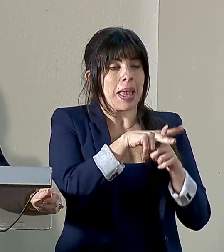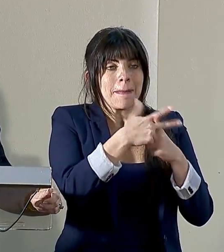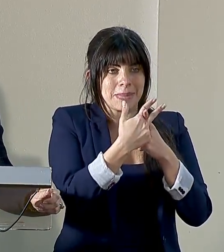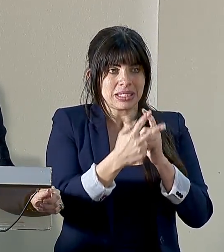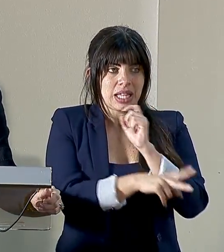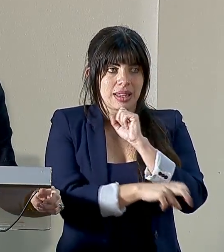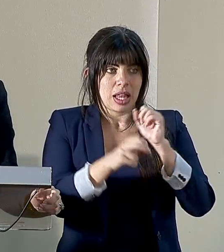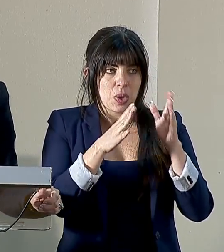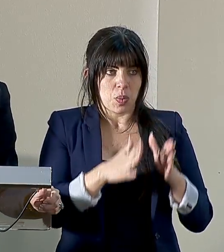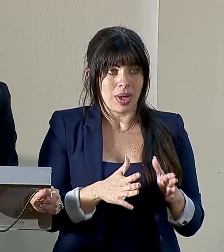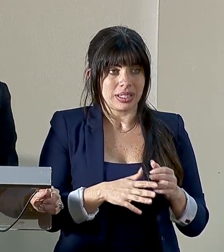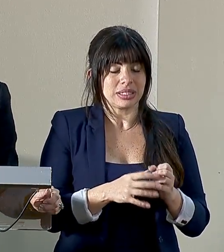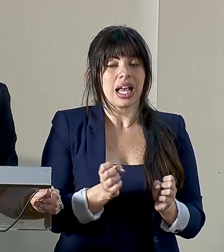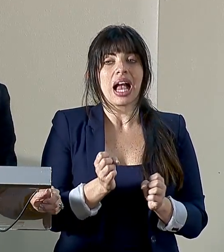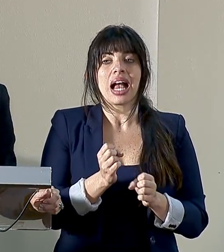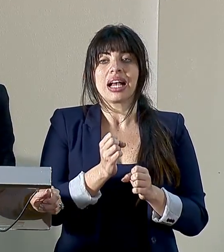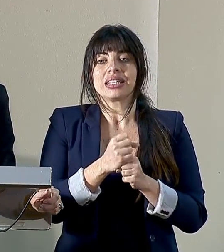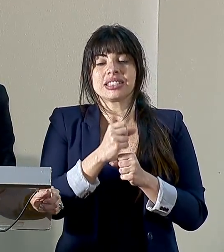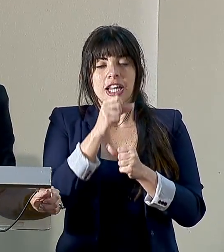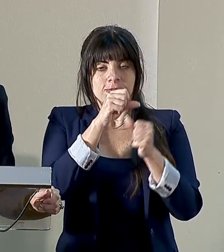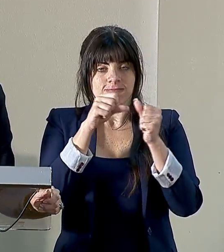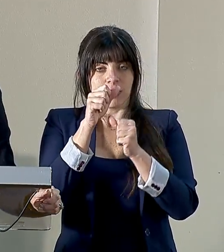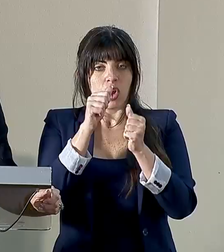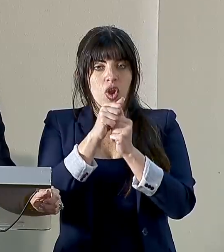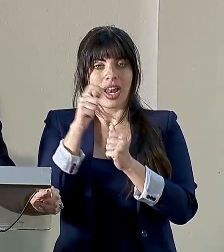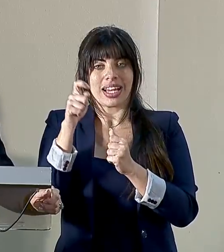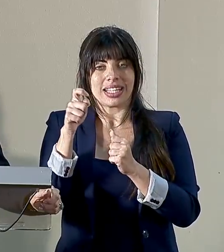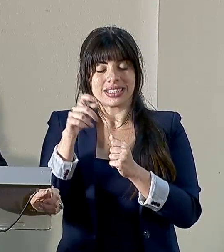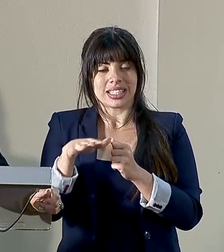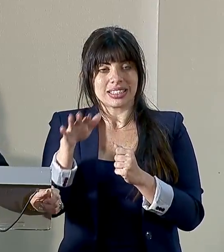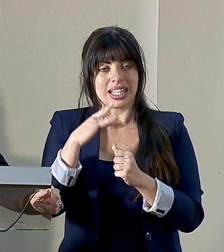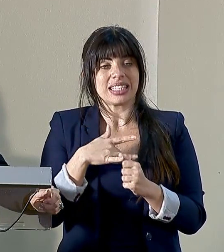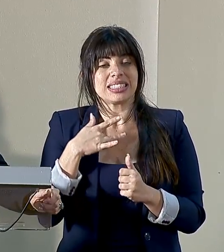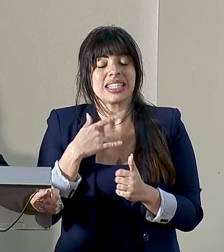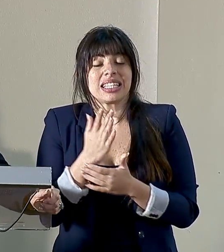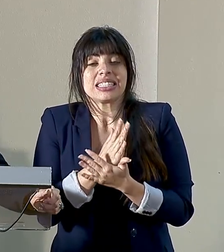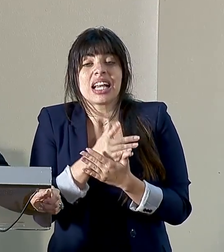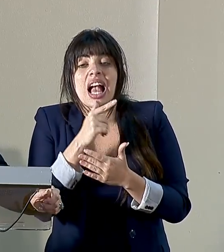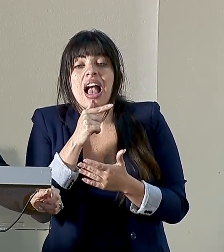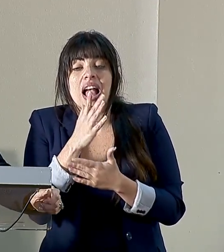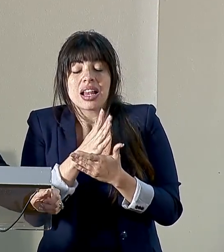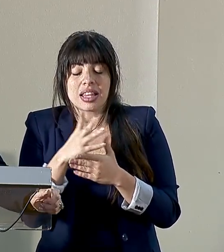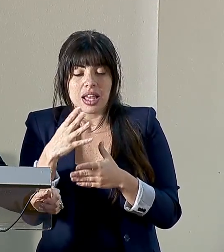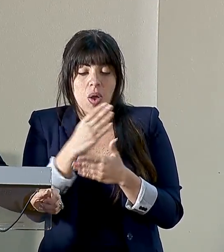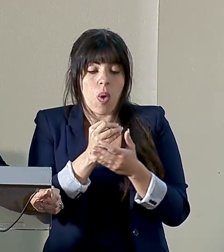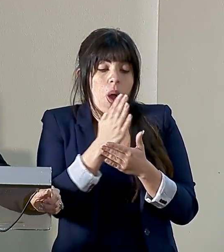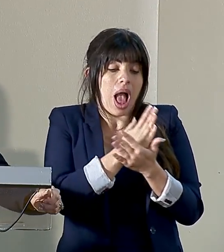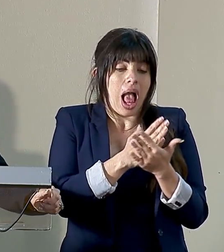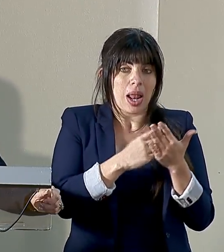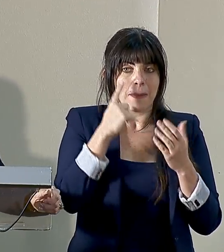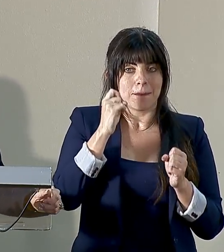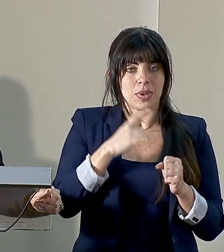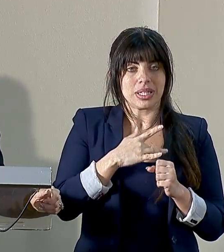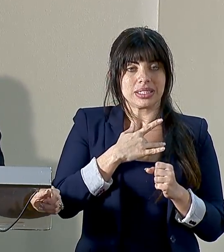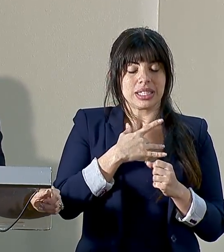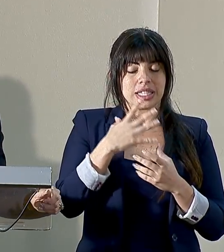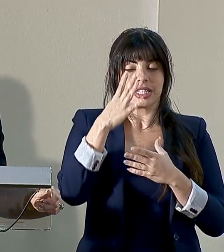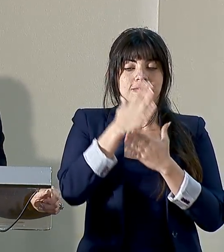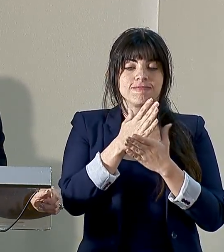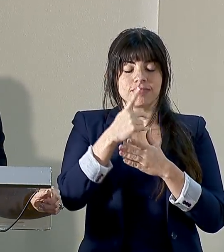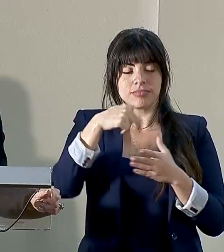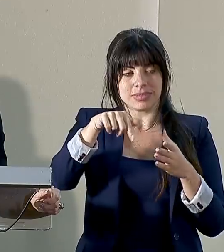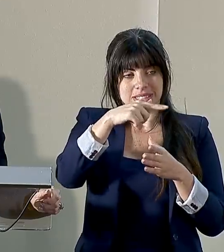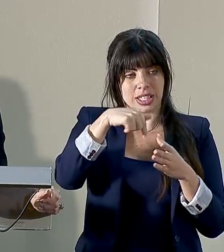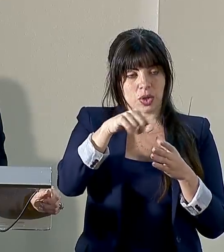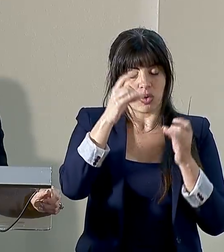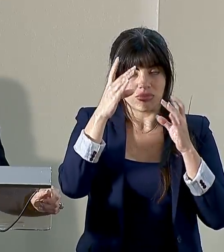la delincuencia a hacer óleo con la necesidad de sentirse alguien y algo para salir de ese ciclo perverso